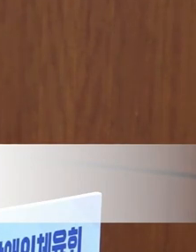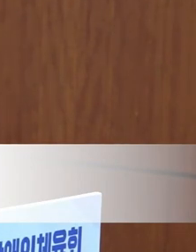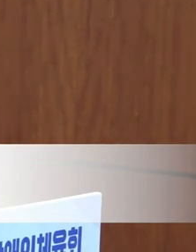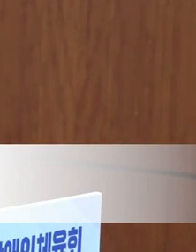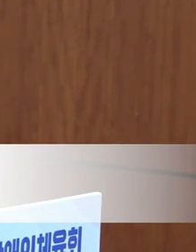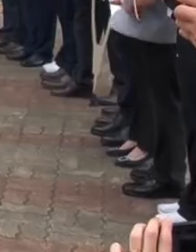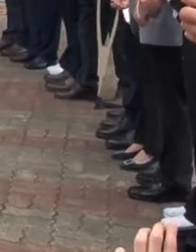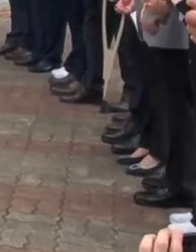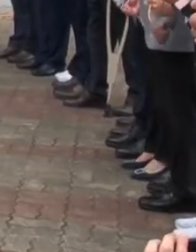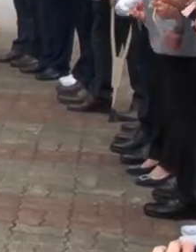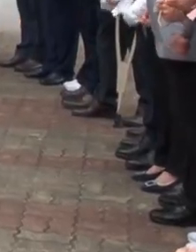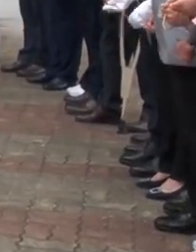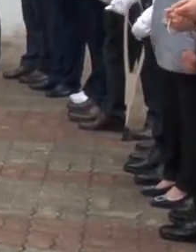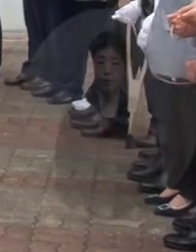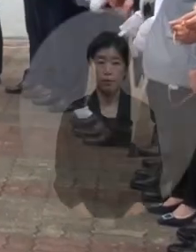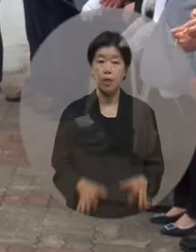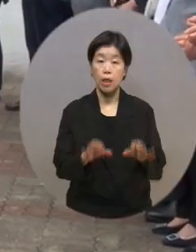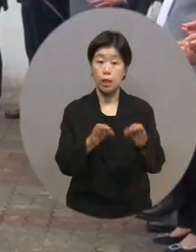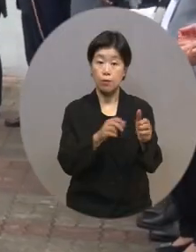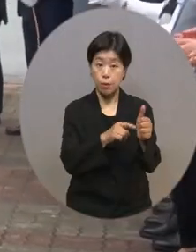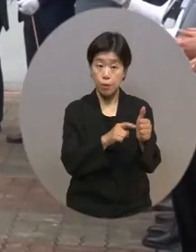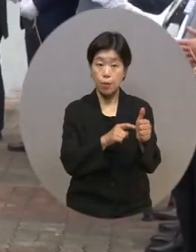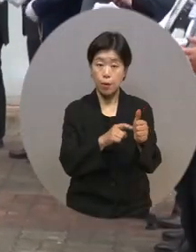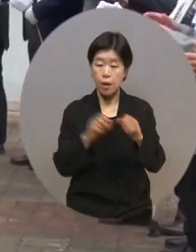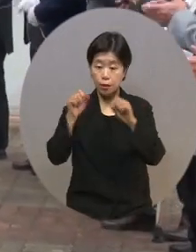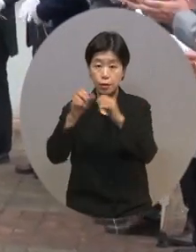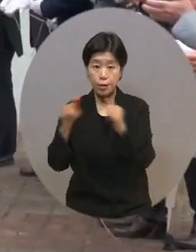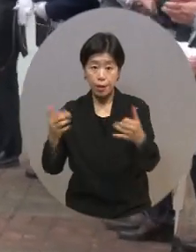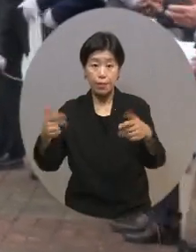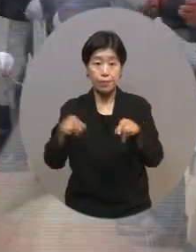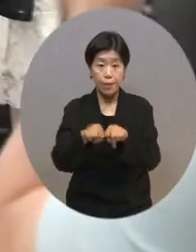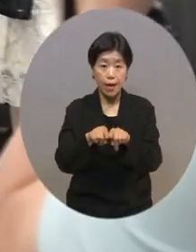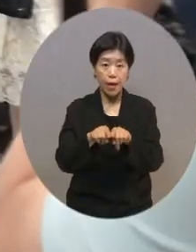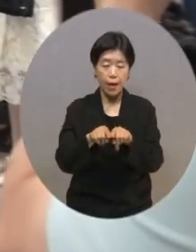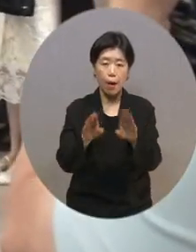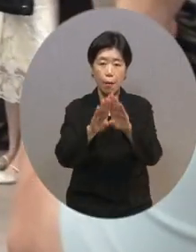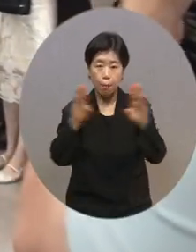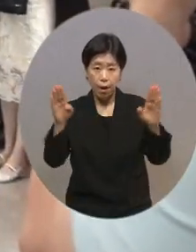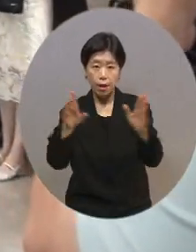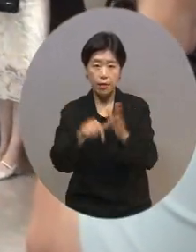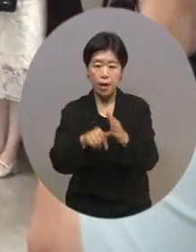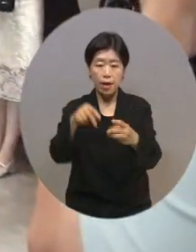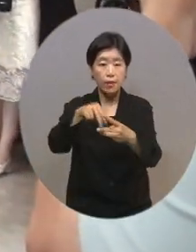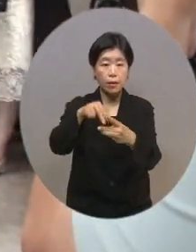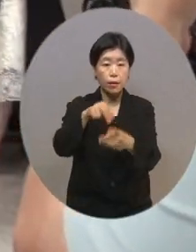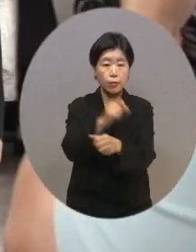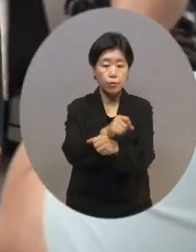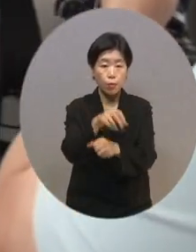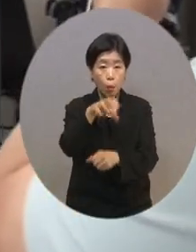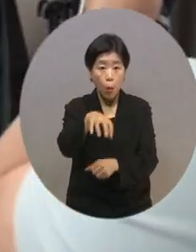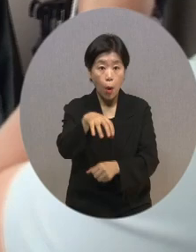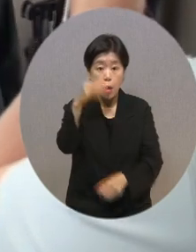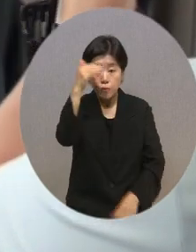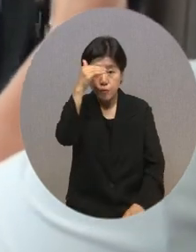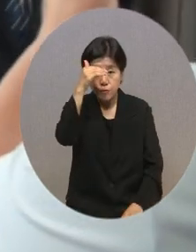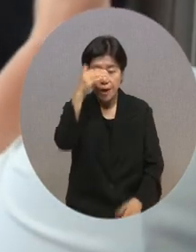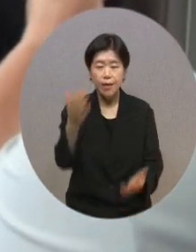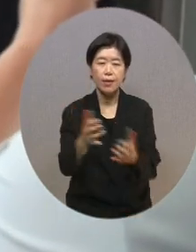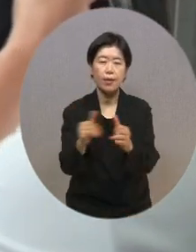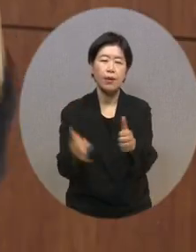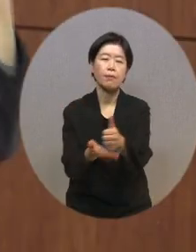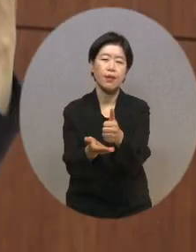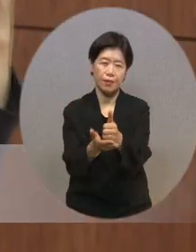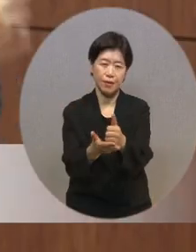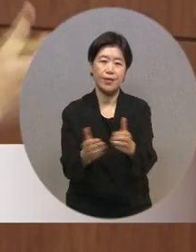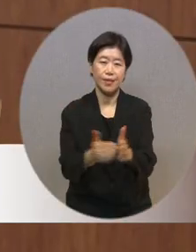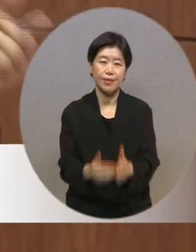이렇게 생각합니다. 김동연 도지사는 체육인들과 함께 개막식 센터 사무 현장을 돌아보며 직원들을 격려하는 시간도